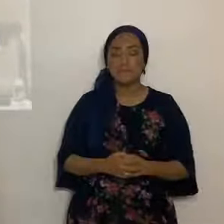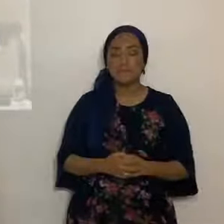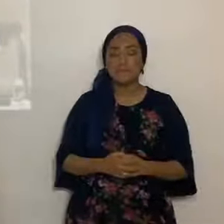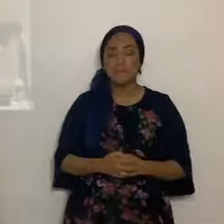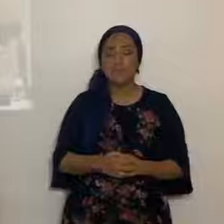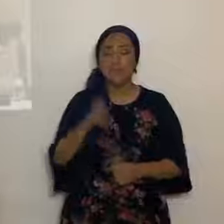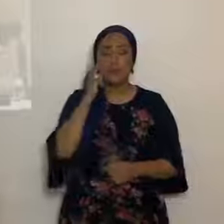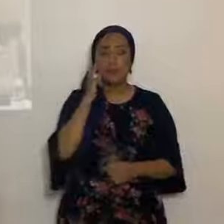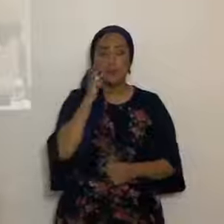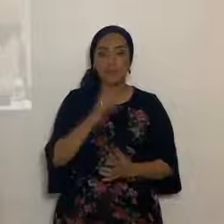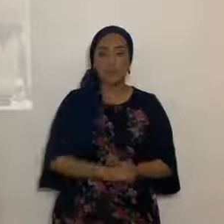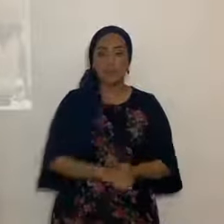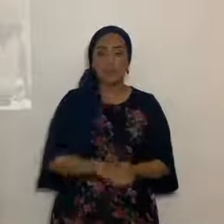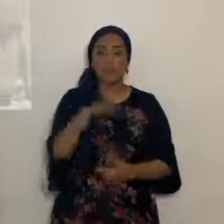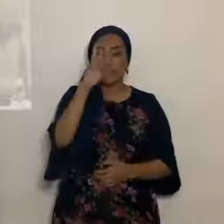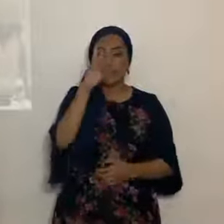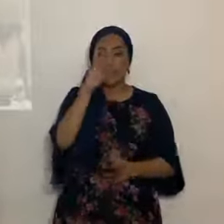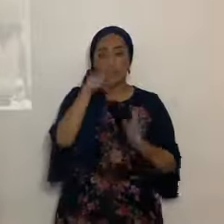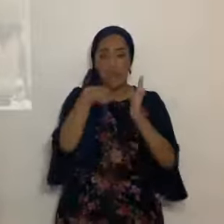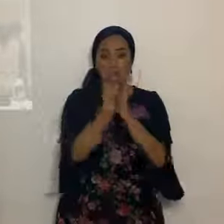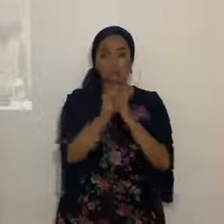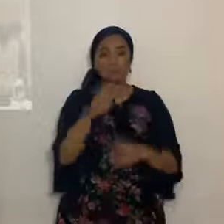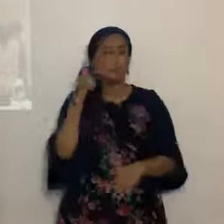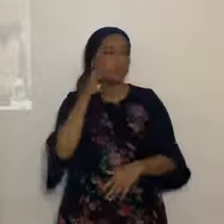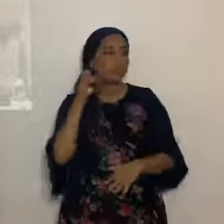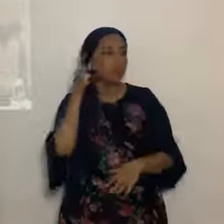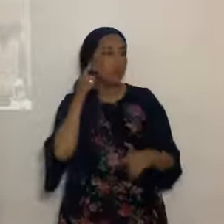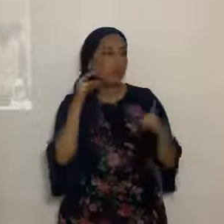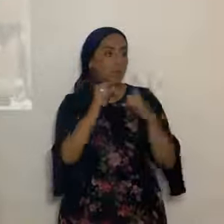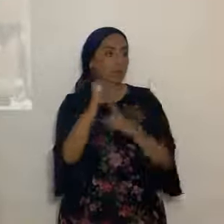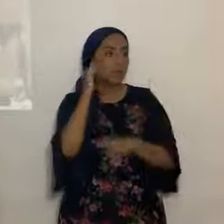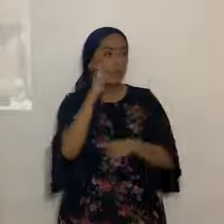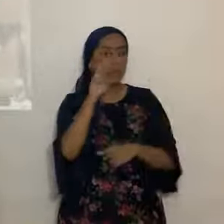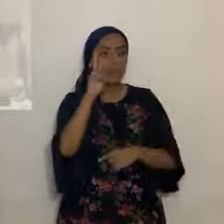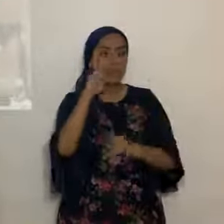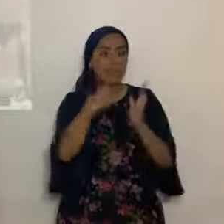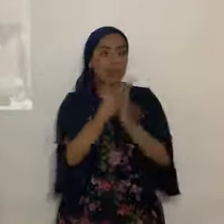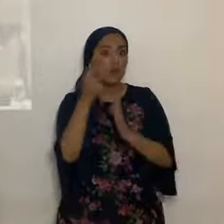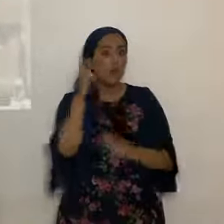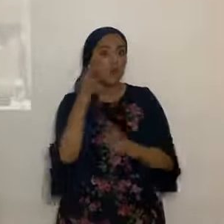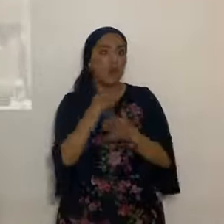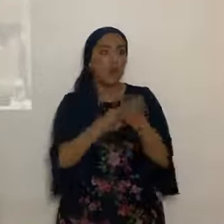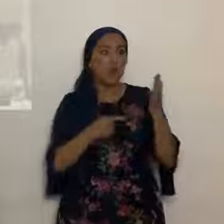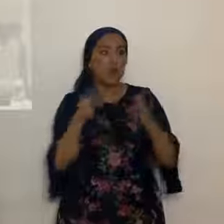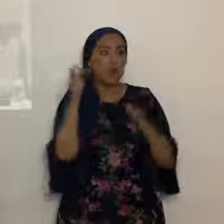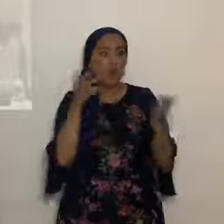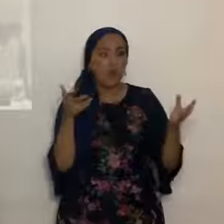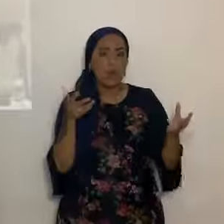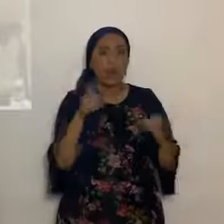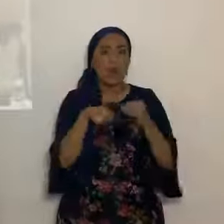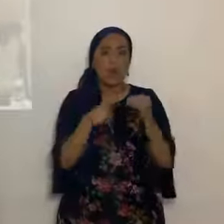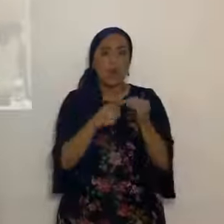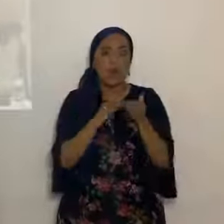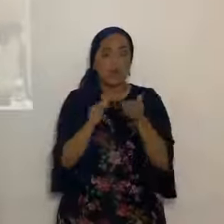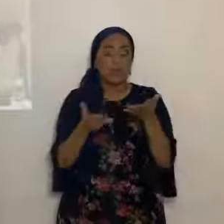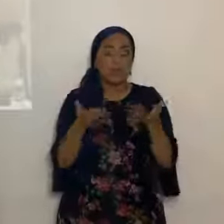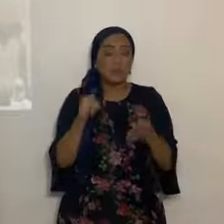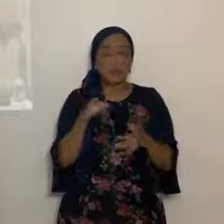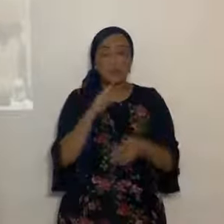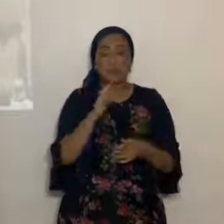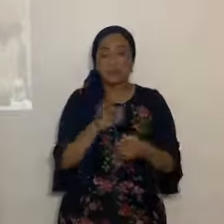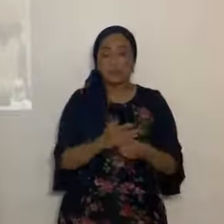¿Cómo ves? 6 horas escucharon palabra de Yahweh. ¿Qué escucharon? Perdonar. Seguramente,